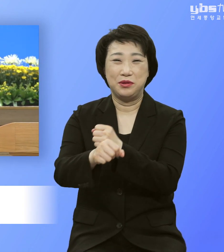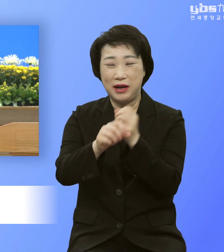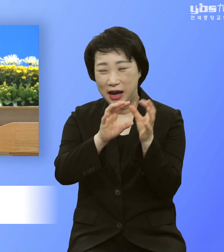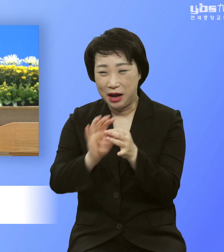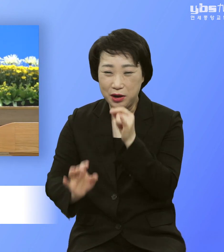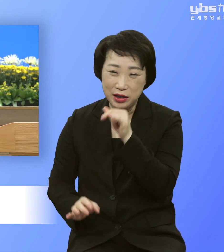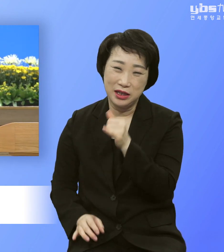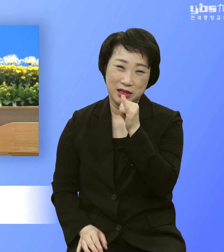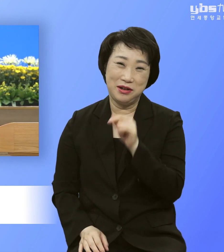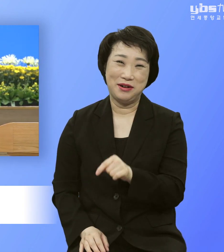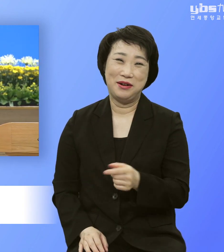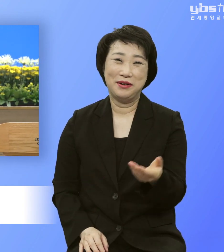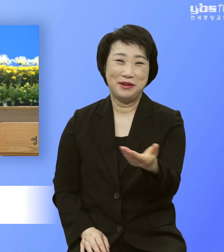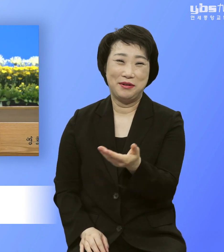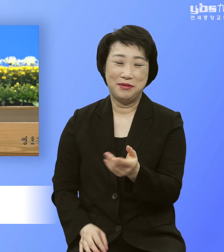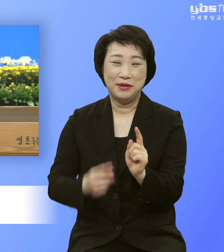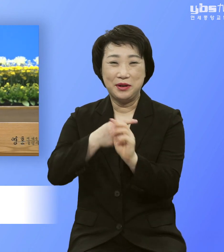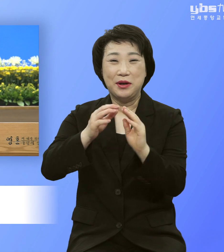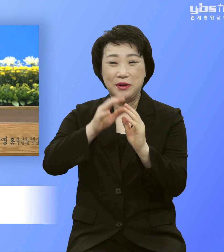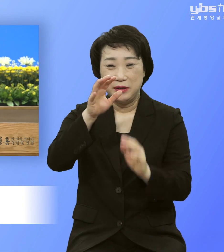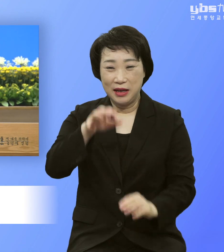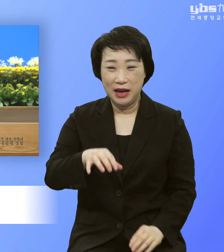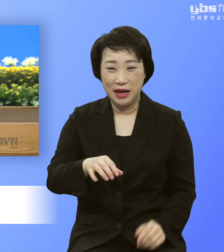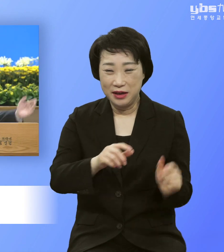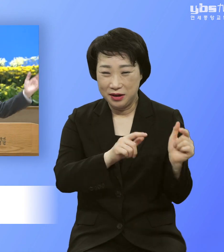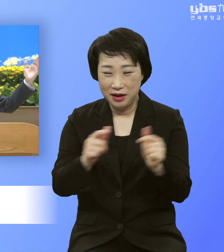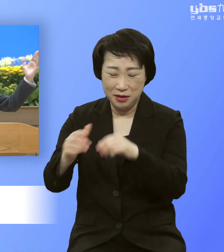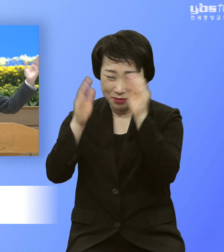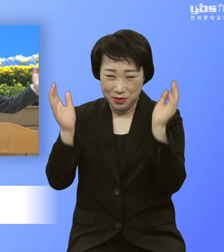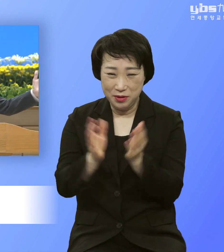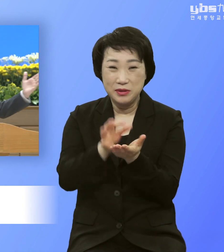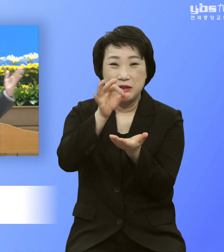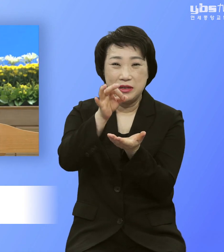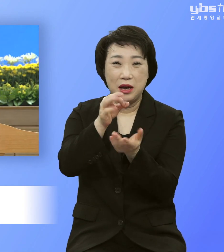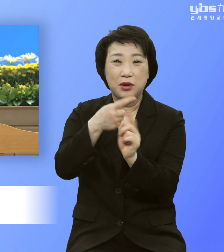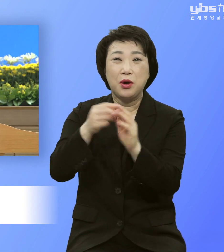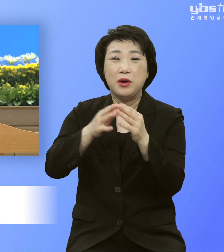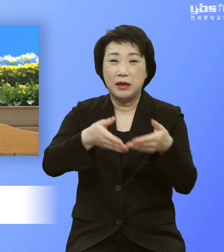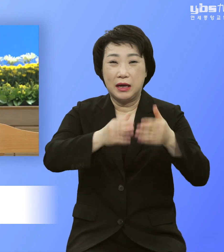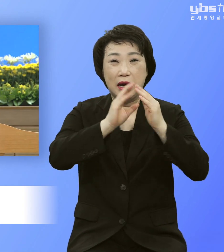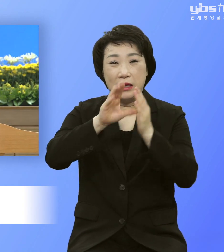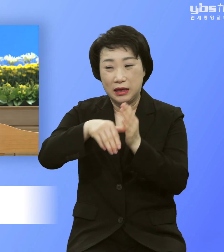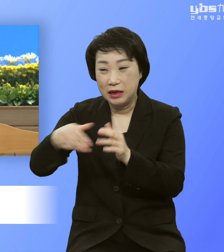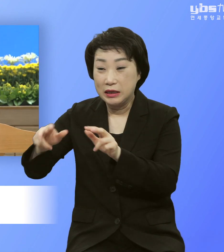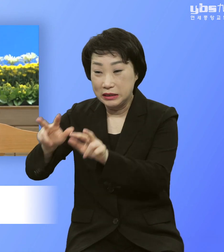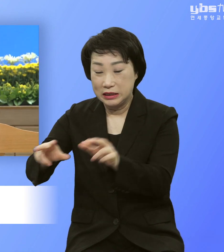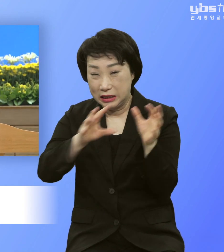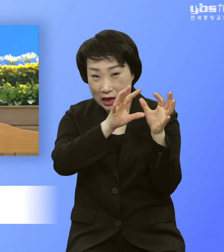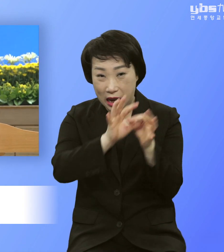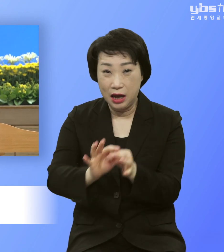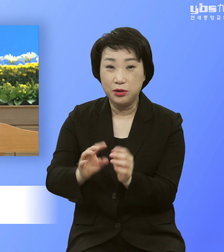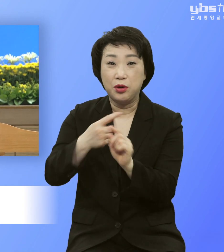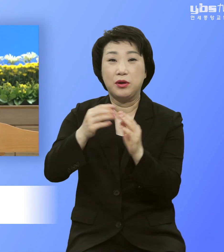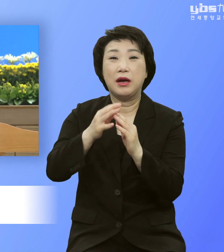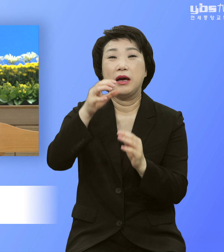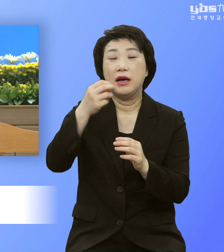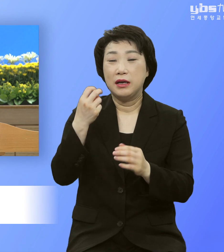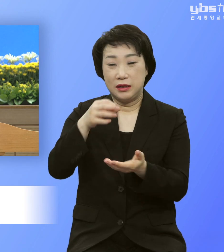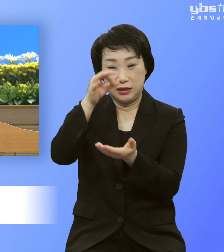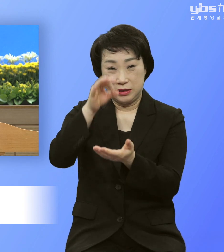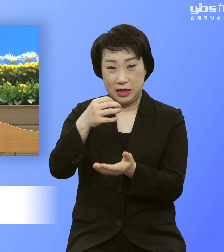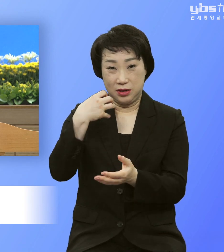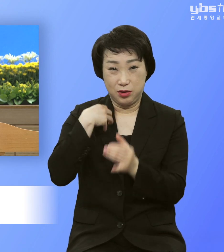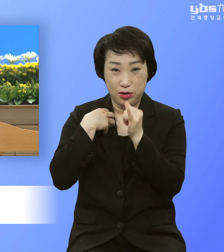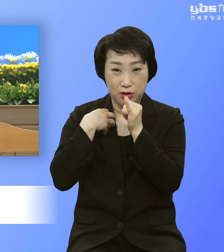들고 교회 재정을 개척해서 지금까지 재정을 살피면서